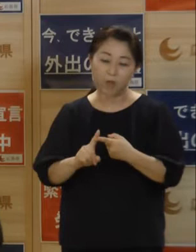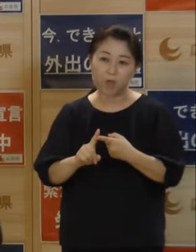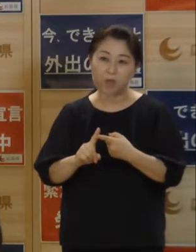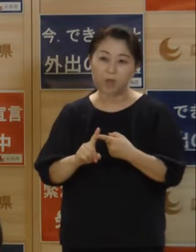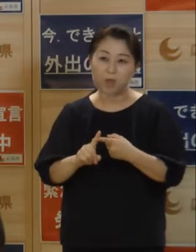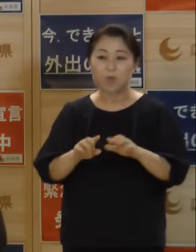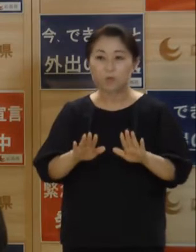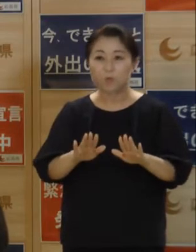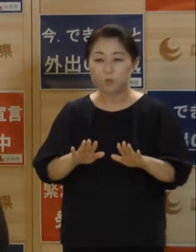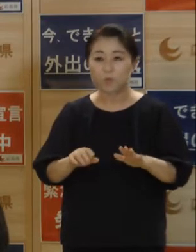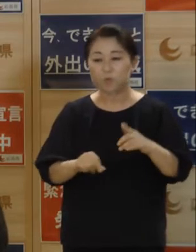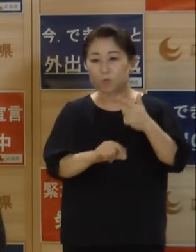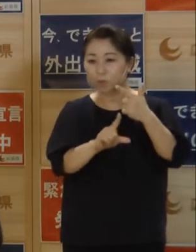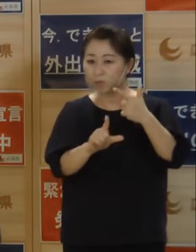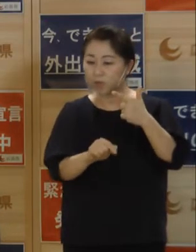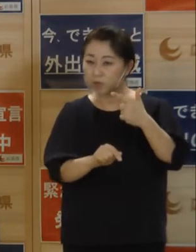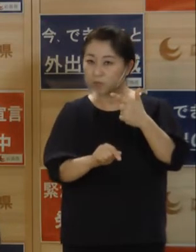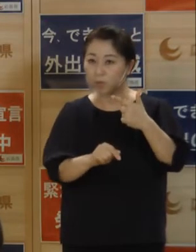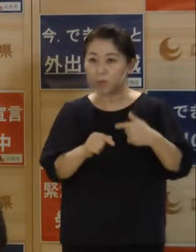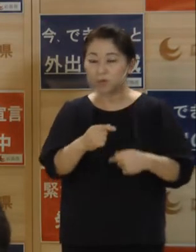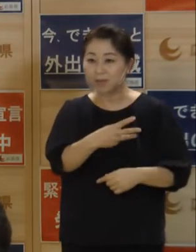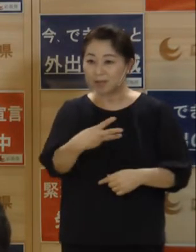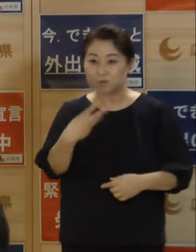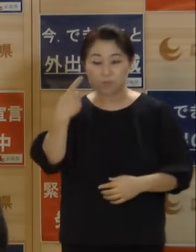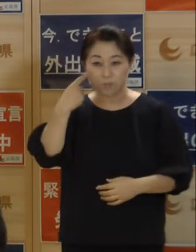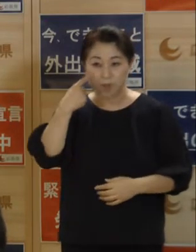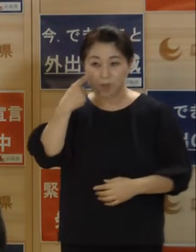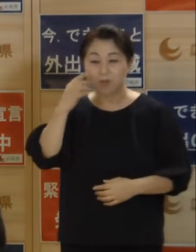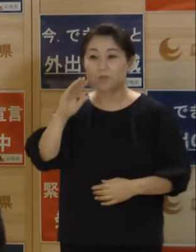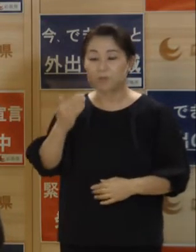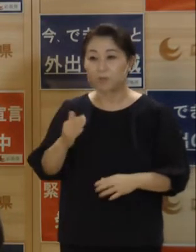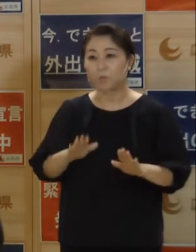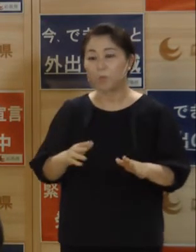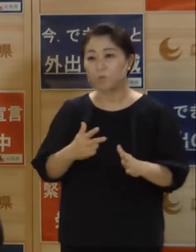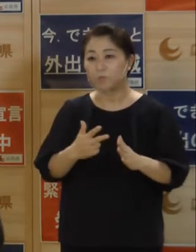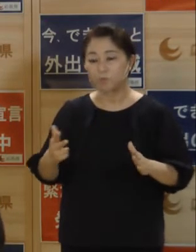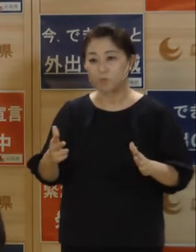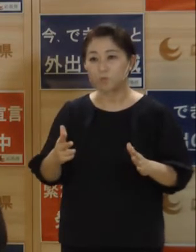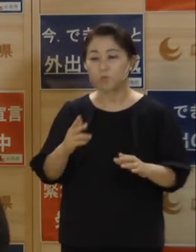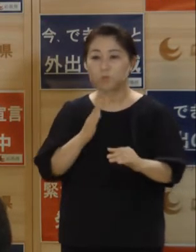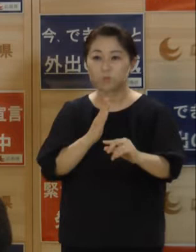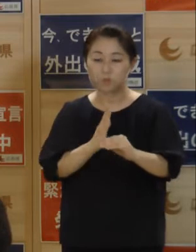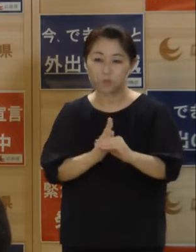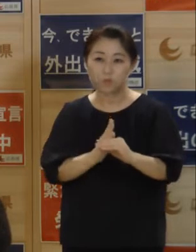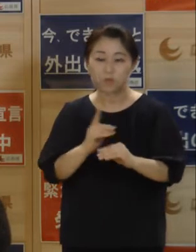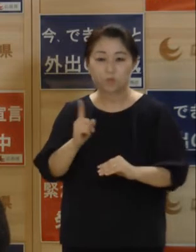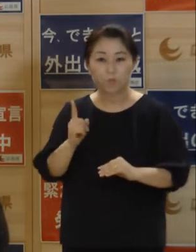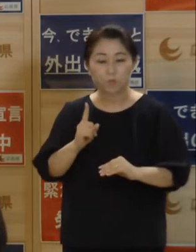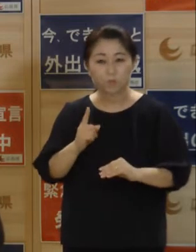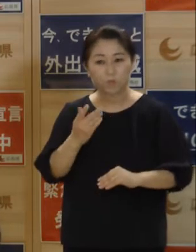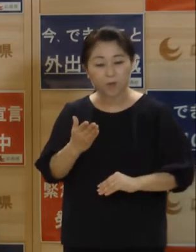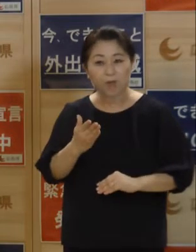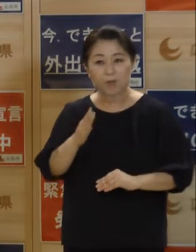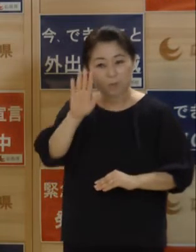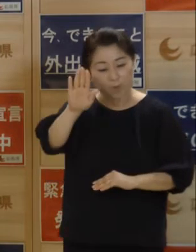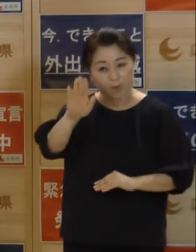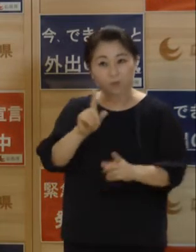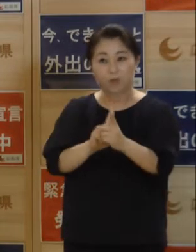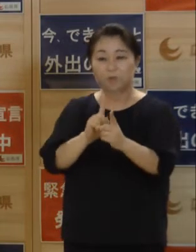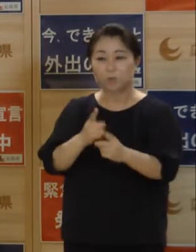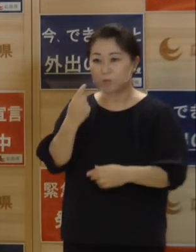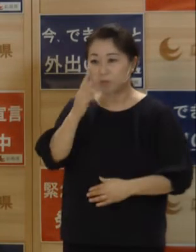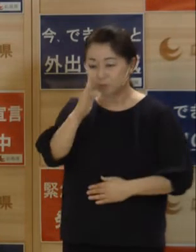日6月第3週に入っていますけれども、今週中にも命令出す予定なんか、そのあたりの対応状況を教えてください